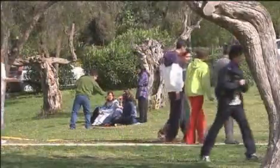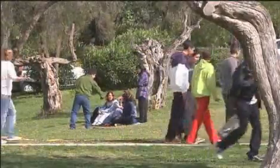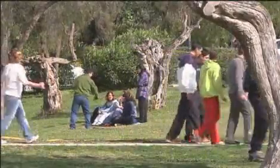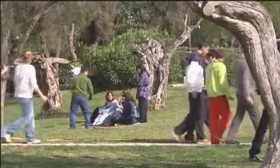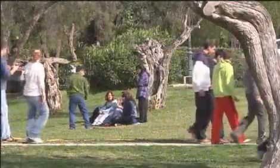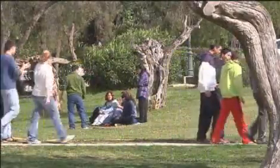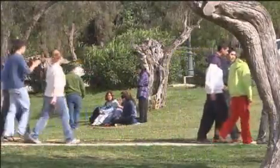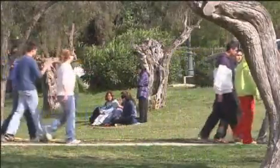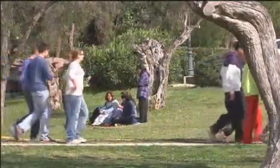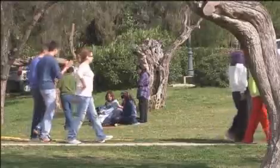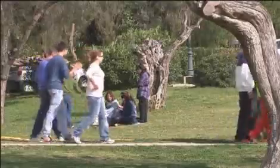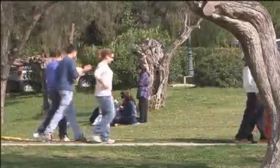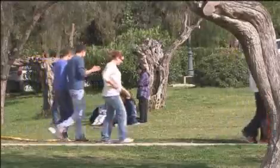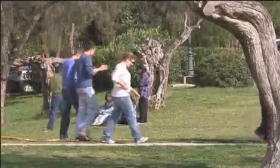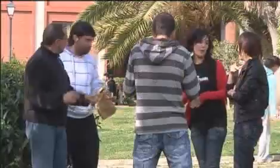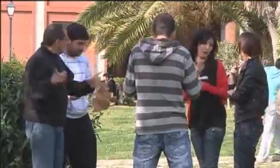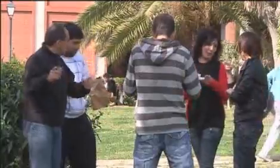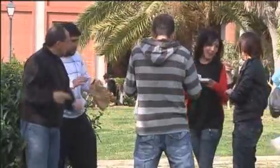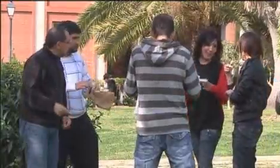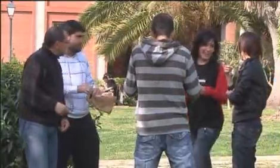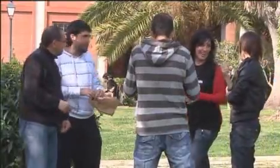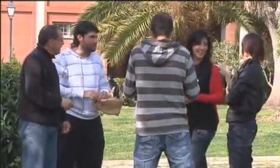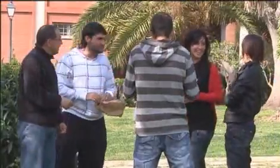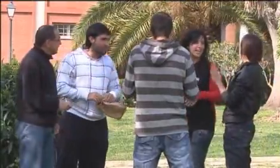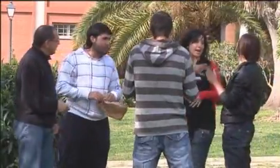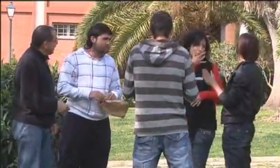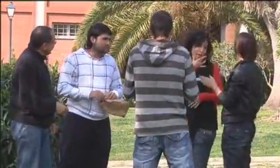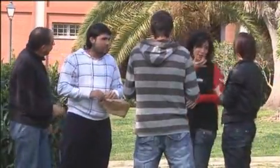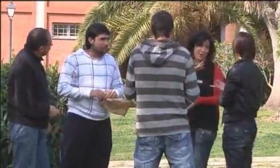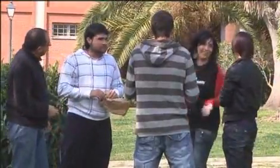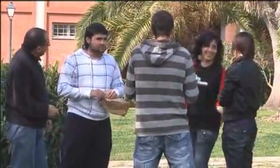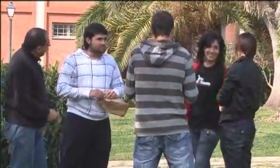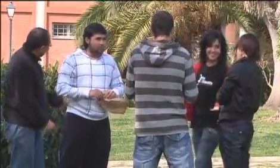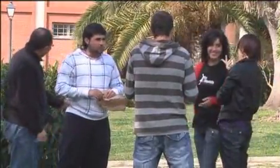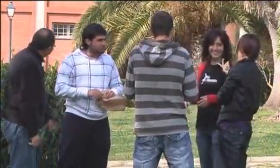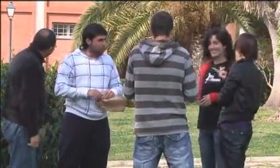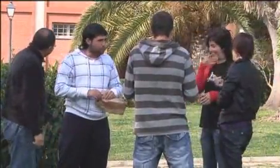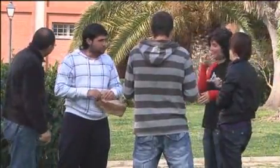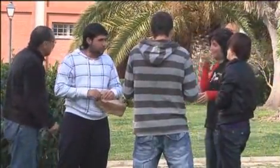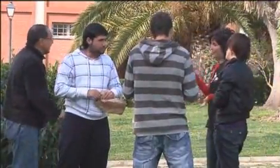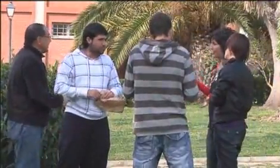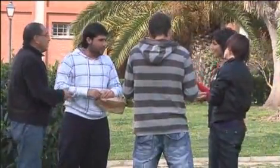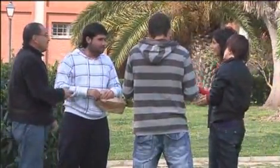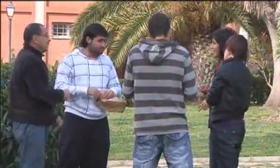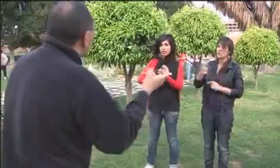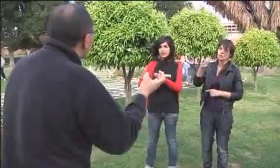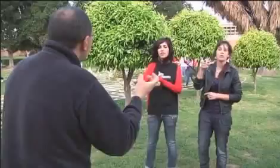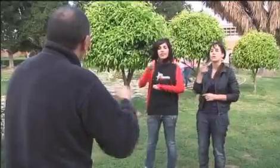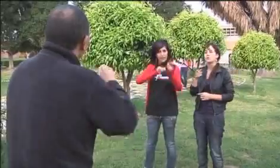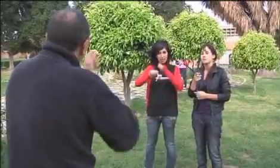un programa de un proyecto de inclusión de este alumnado pues Además este año estamos impartiendo hemos ofertado la